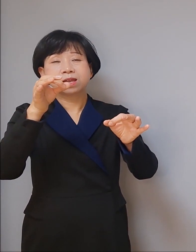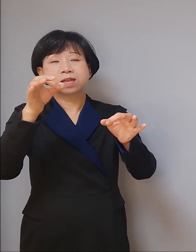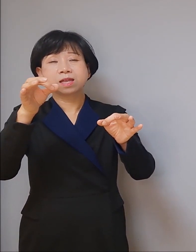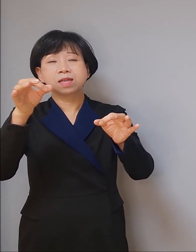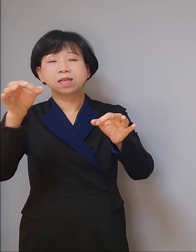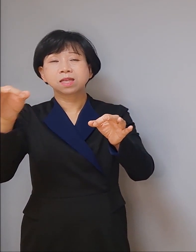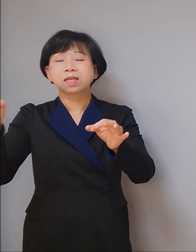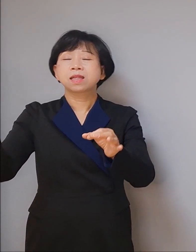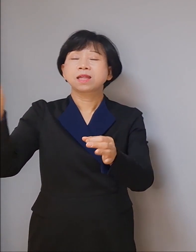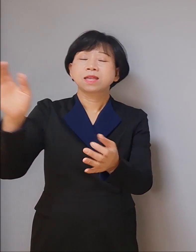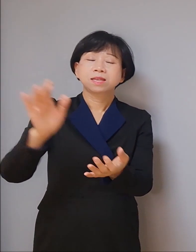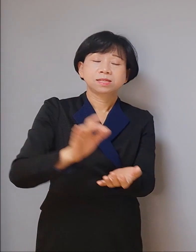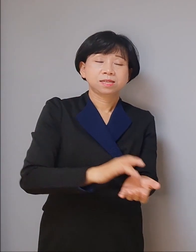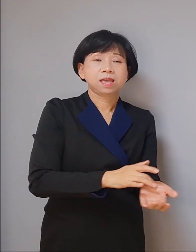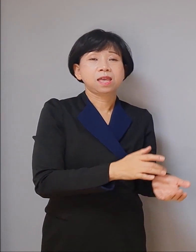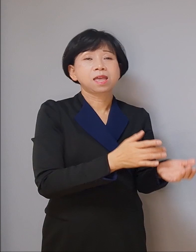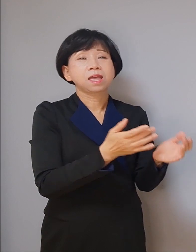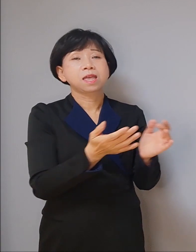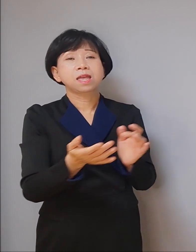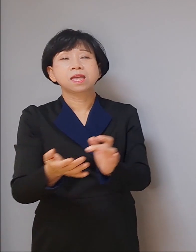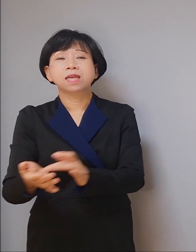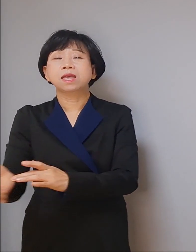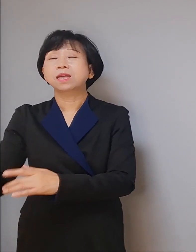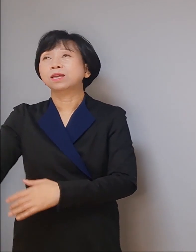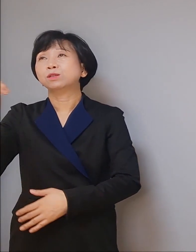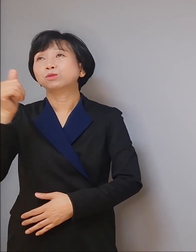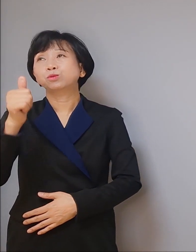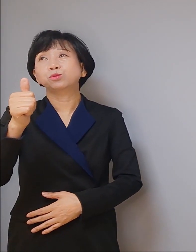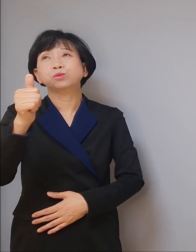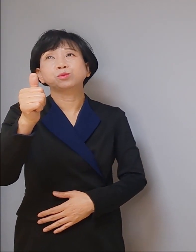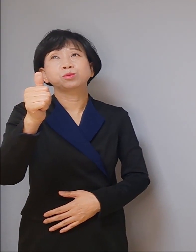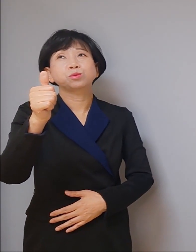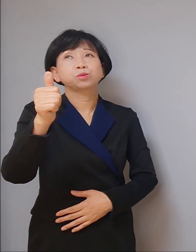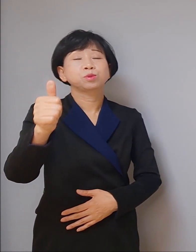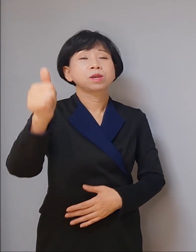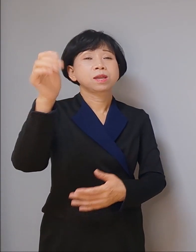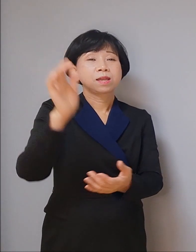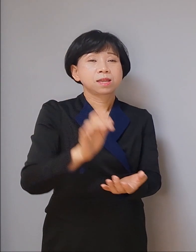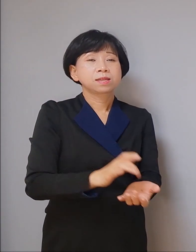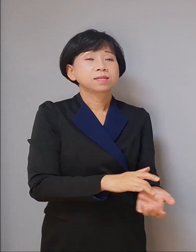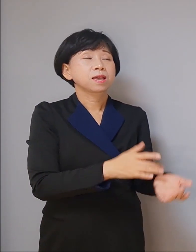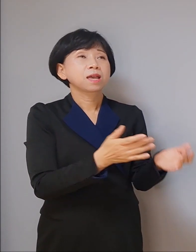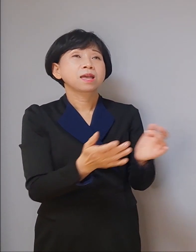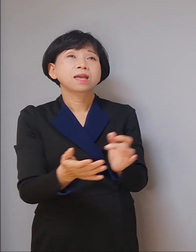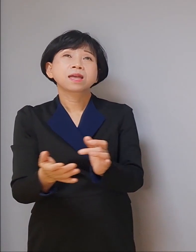한 번 더. 예수